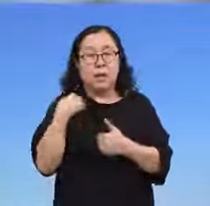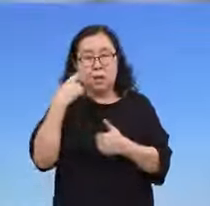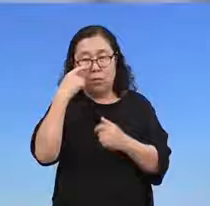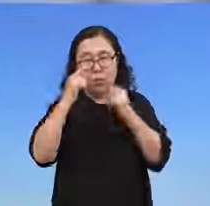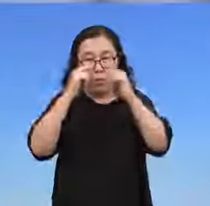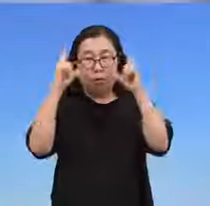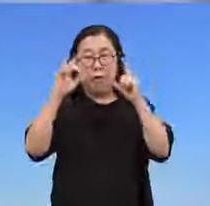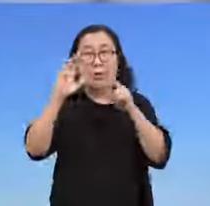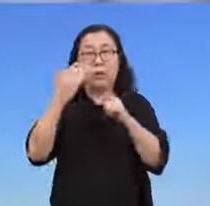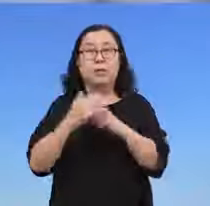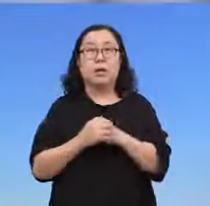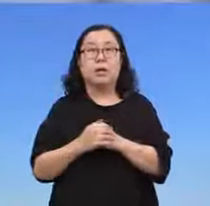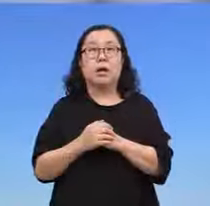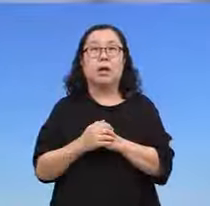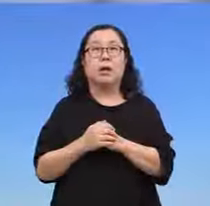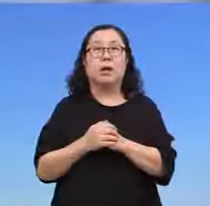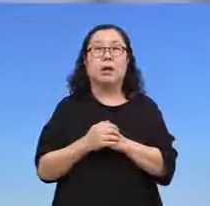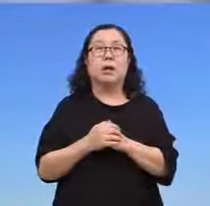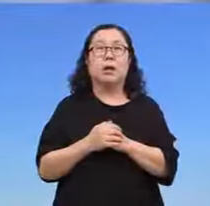나는 상처받을